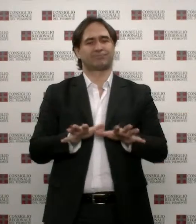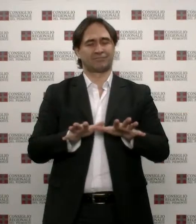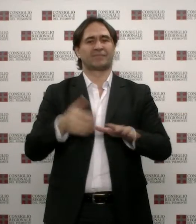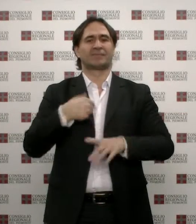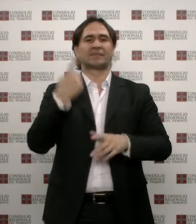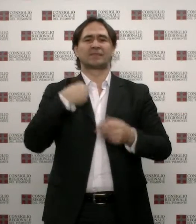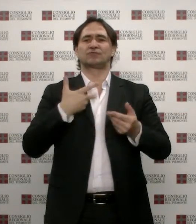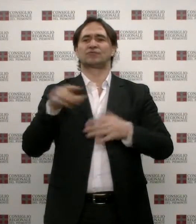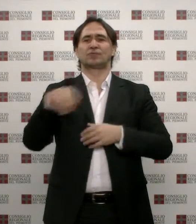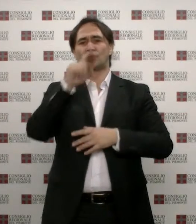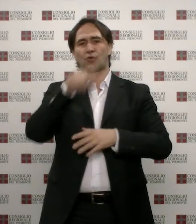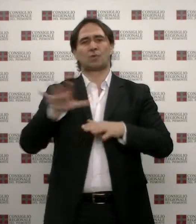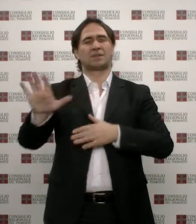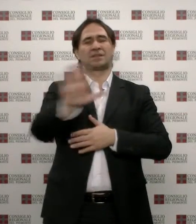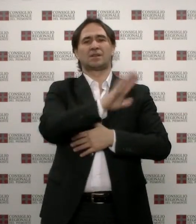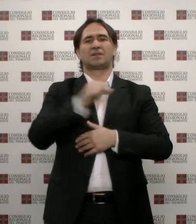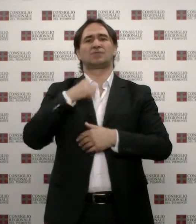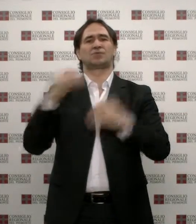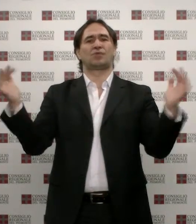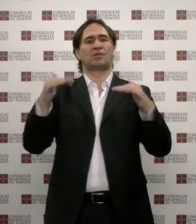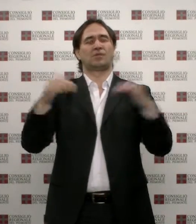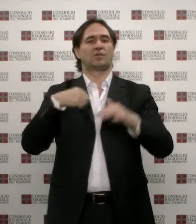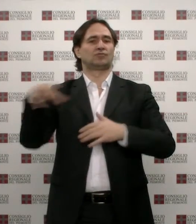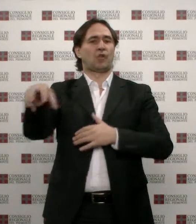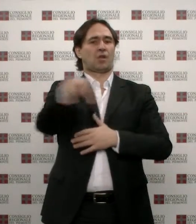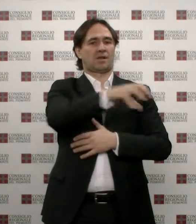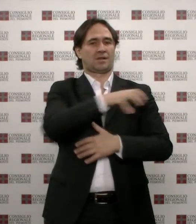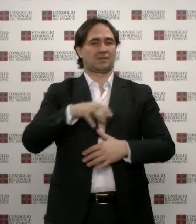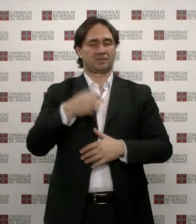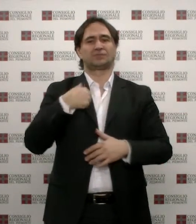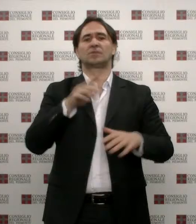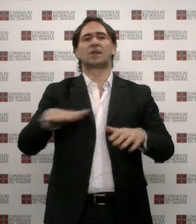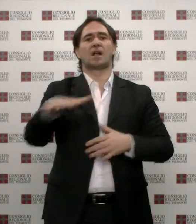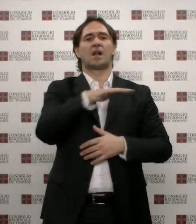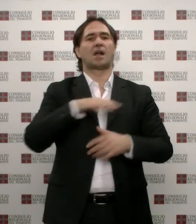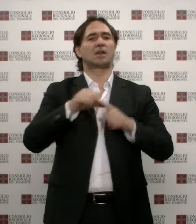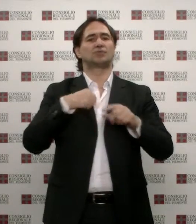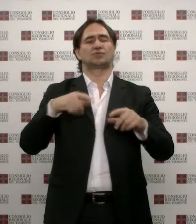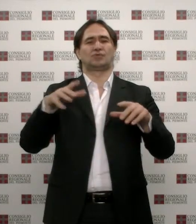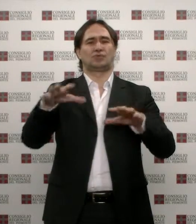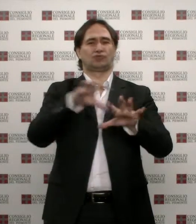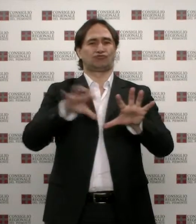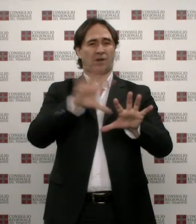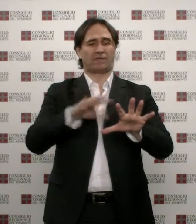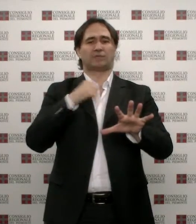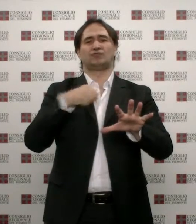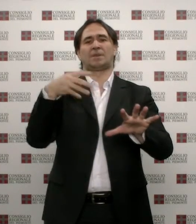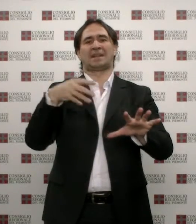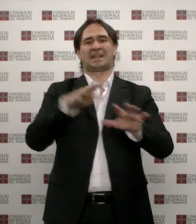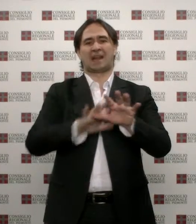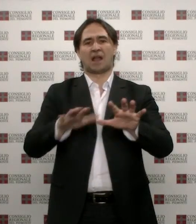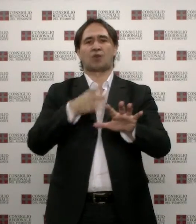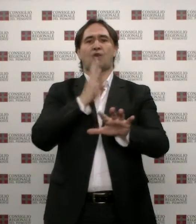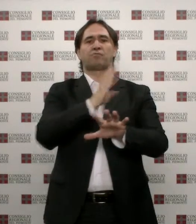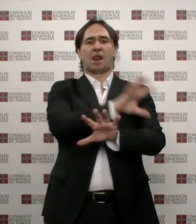il coinvolgimento delle comunità di immigrati locali. Fra le aree geografiche con priorità di intervento, Mediterraneo,